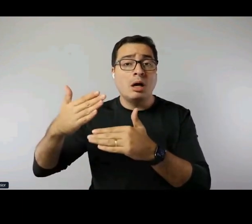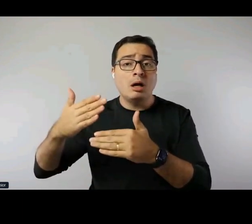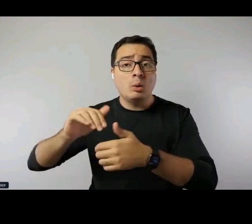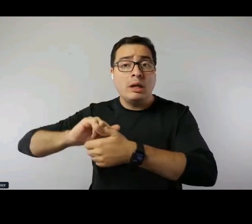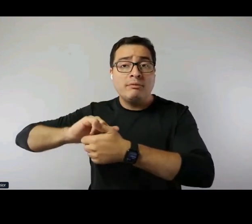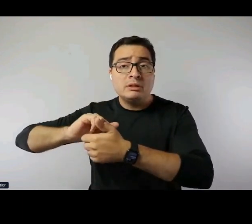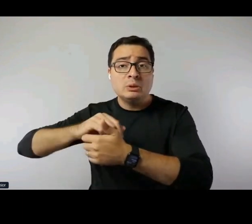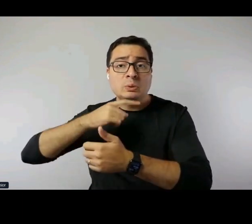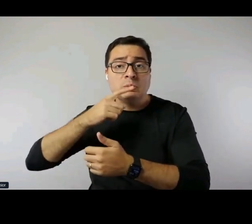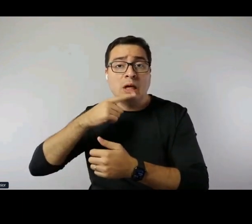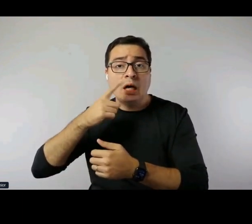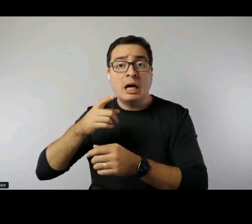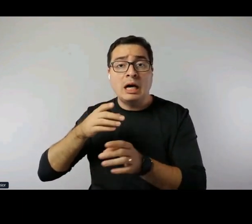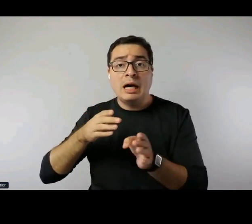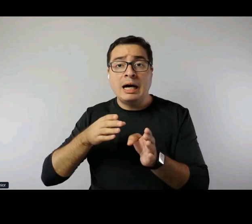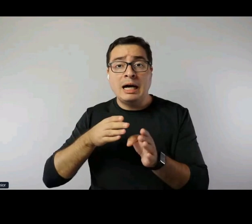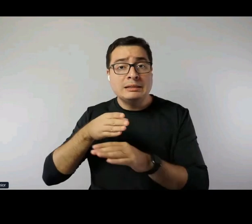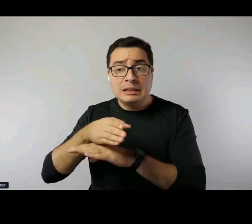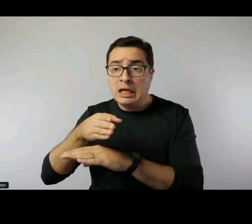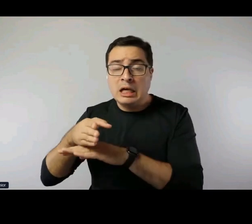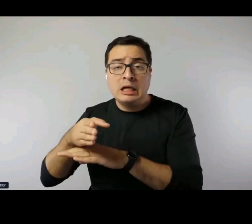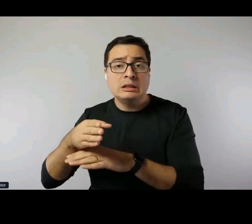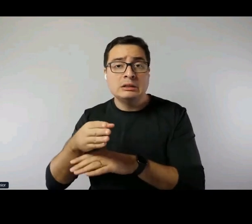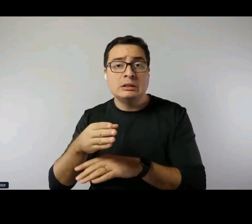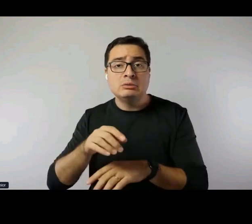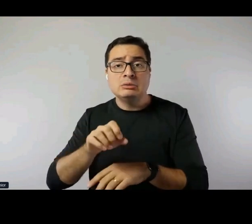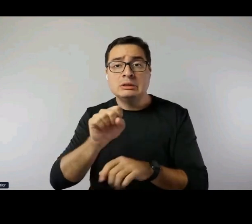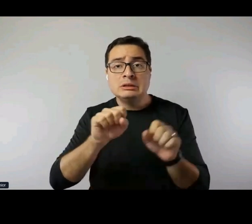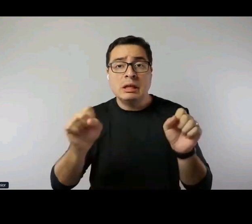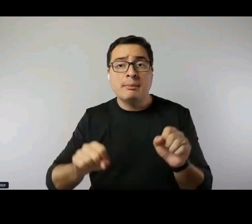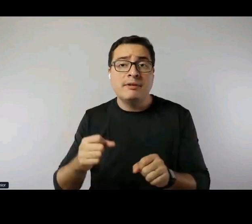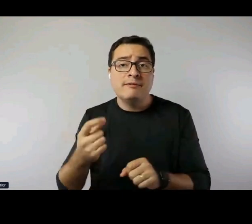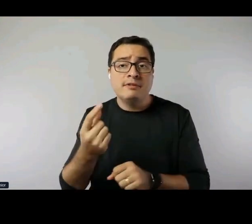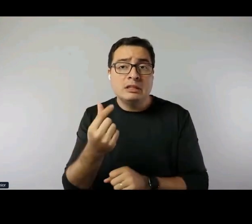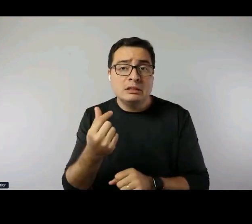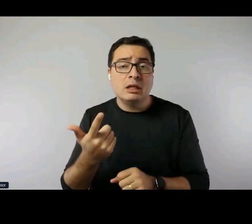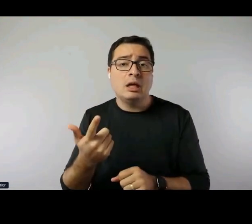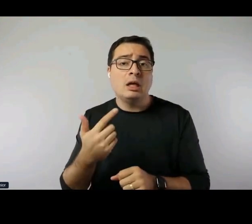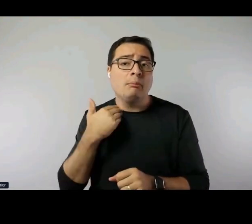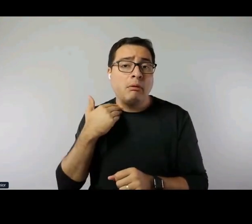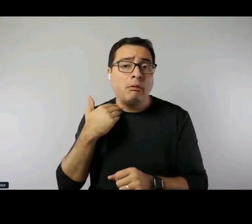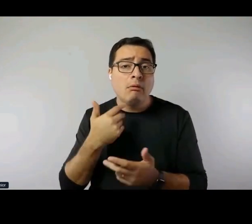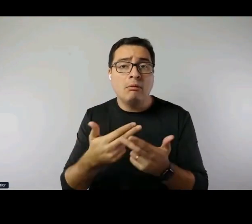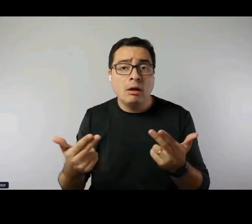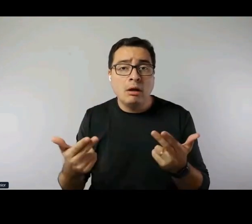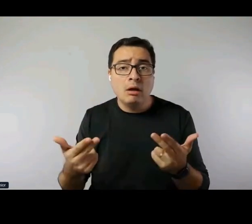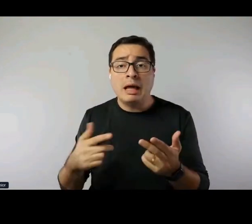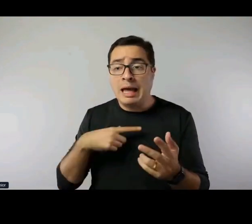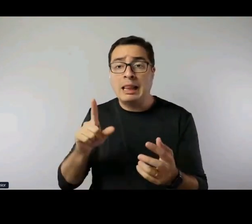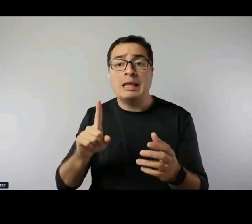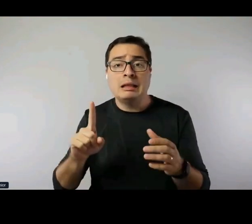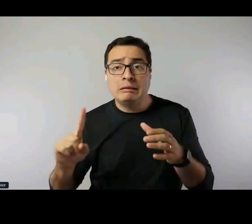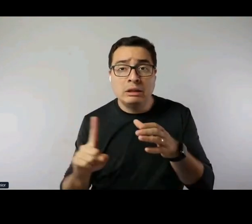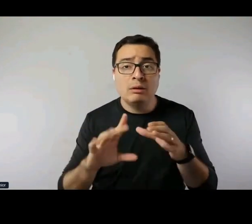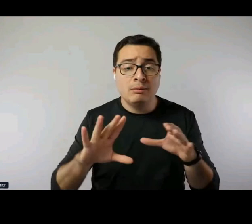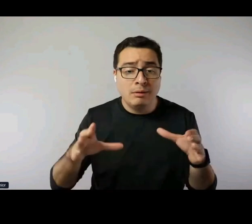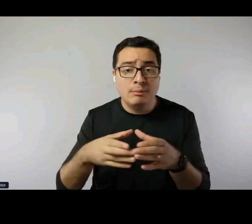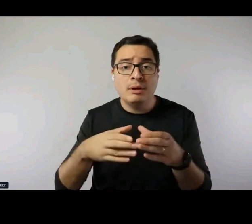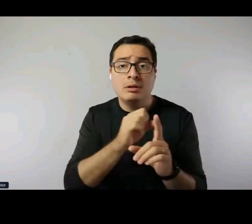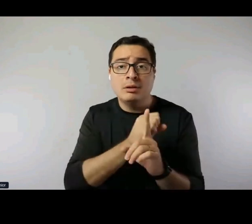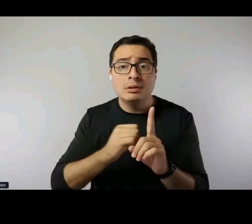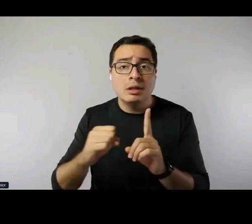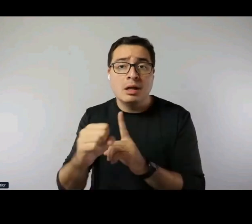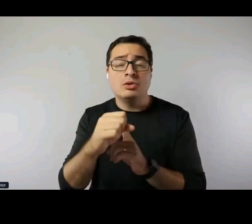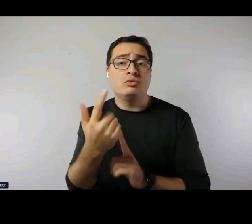com acesso ao sistema financeiro, impedindo que elas estejam, que elas sejam parte de uma sociedade, ou